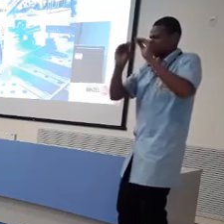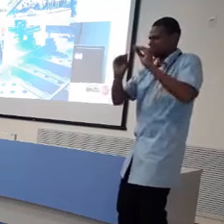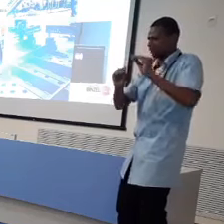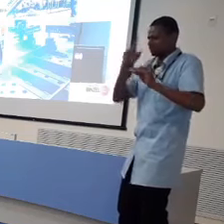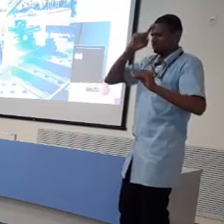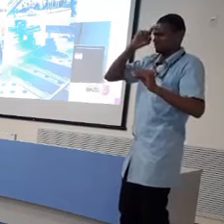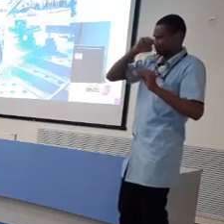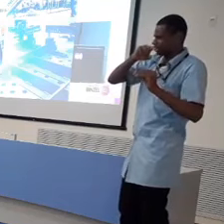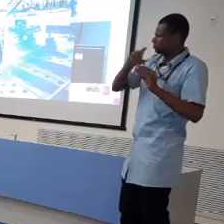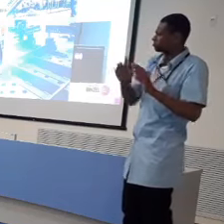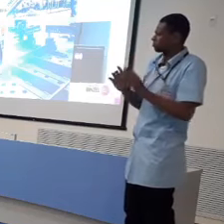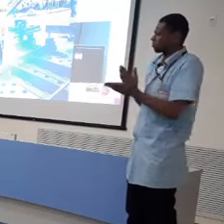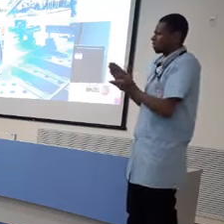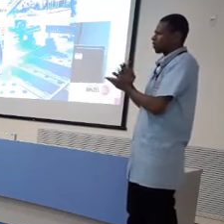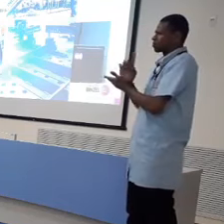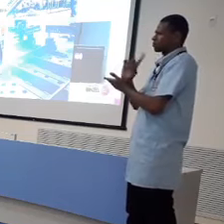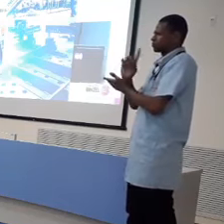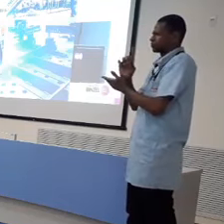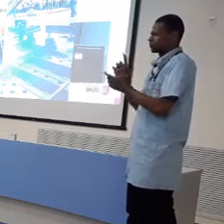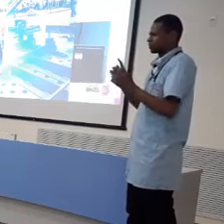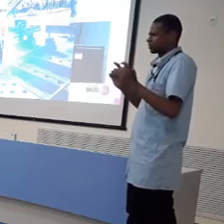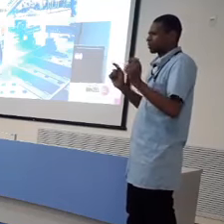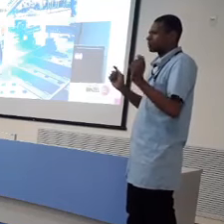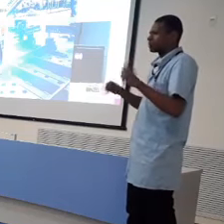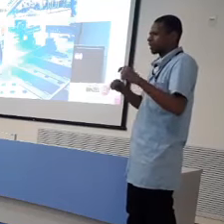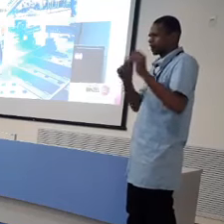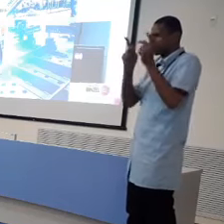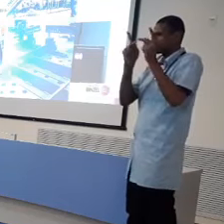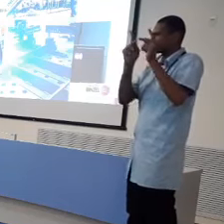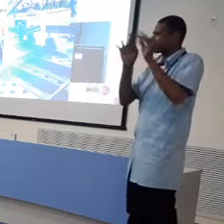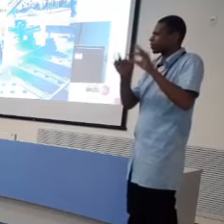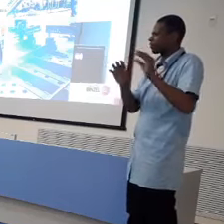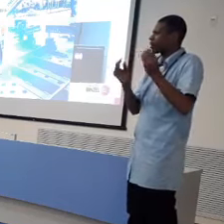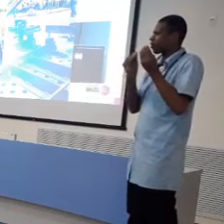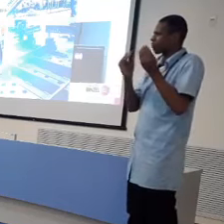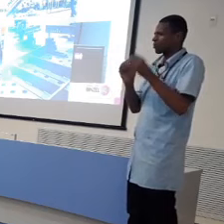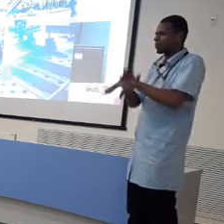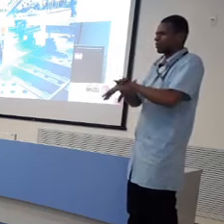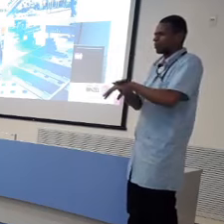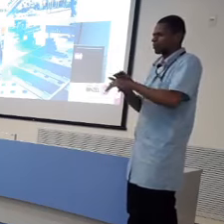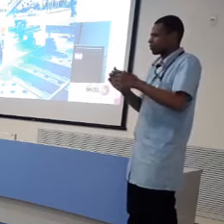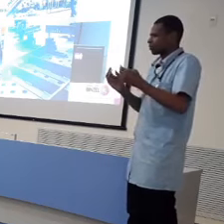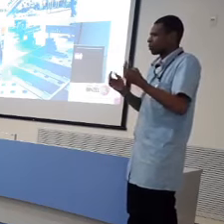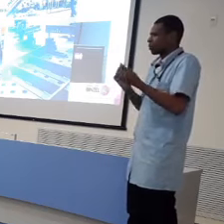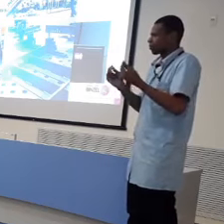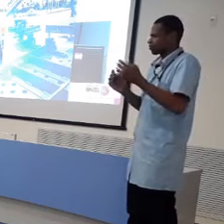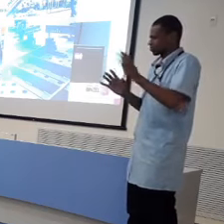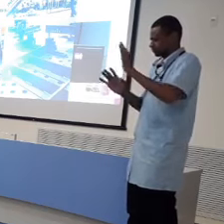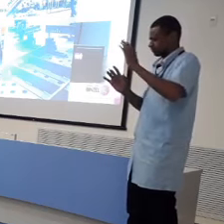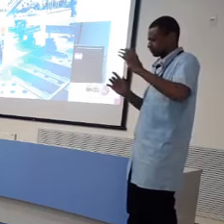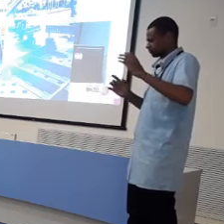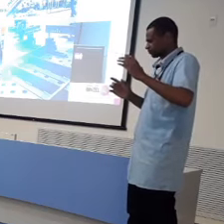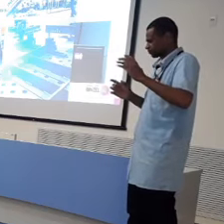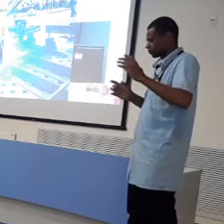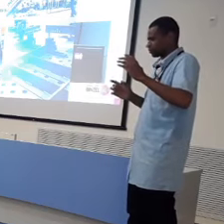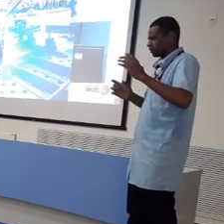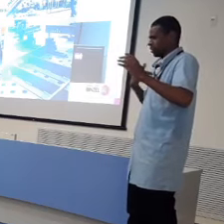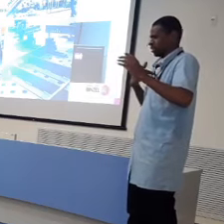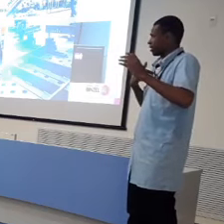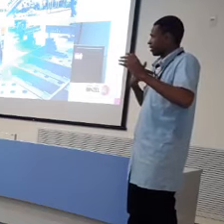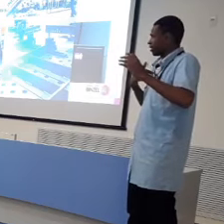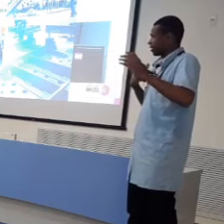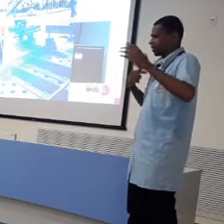Alguns robôs agora, pessoal, você pode fazer a programação dele manualmente. Como que é? Você coloca um robô, solta ele